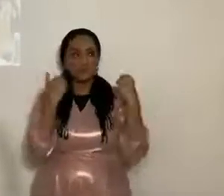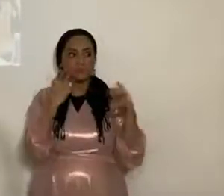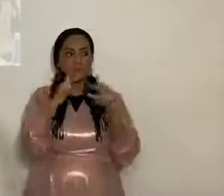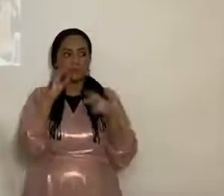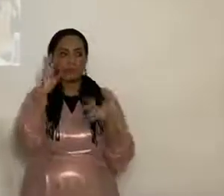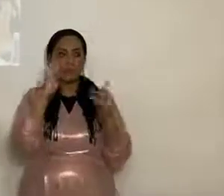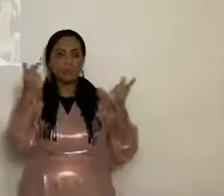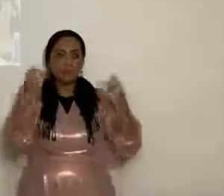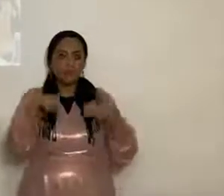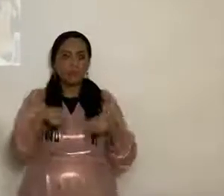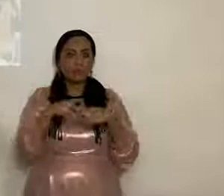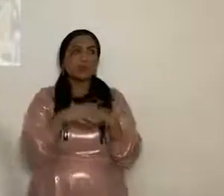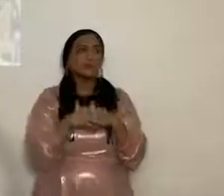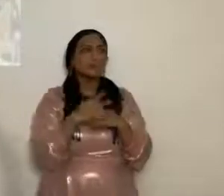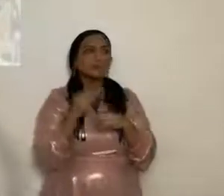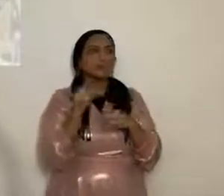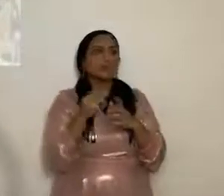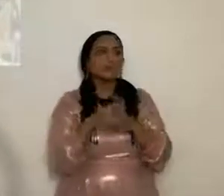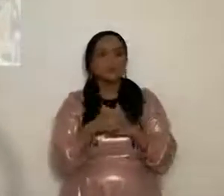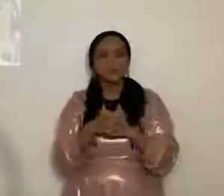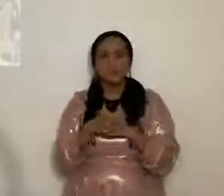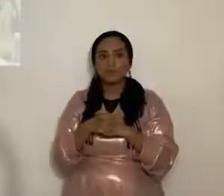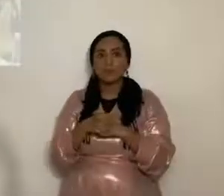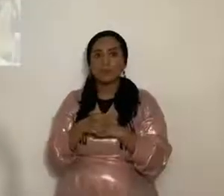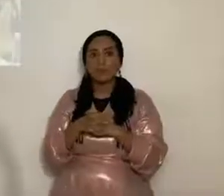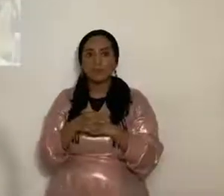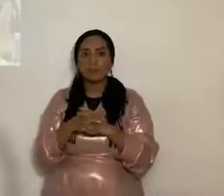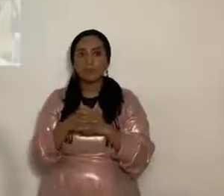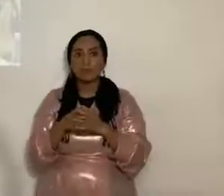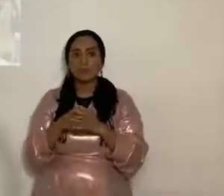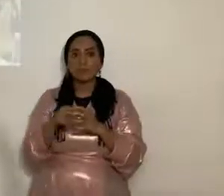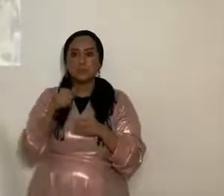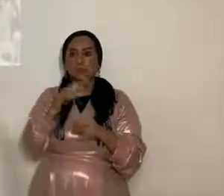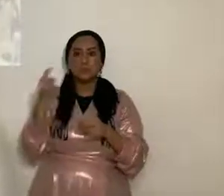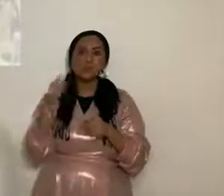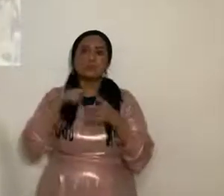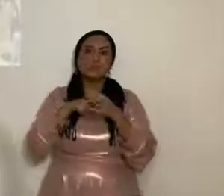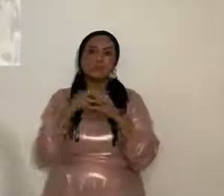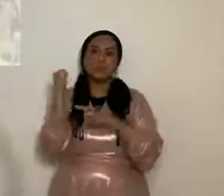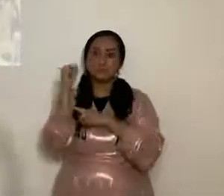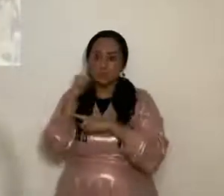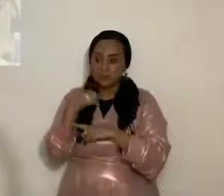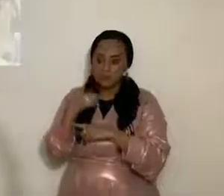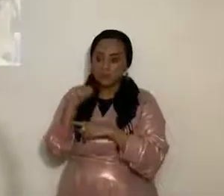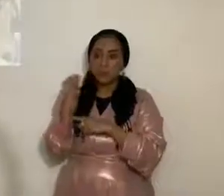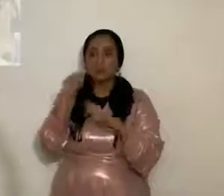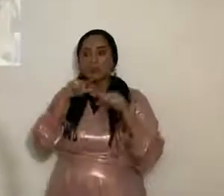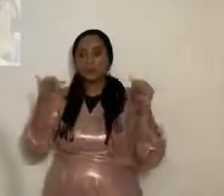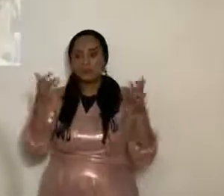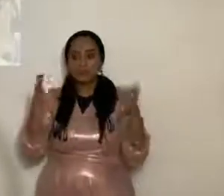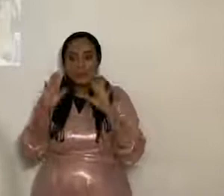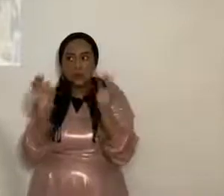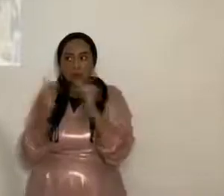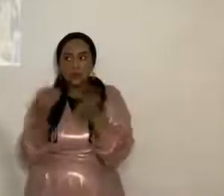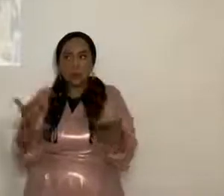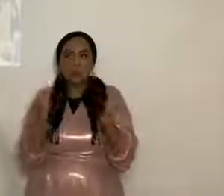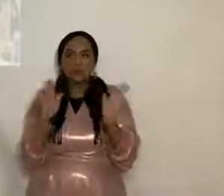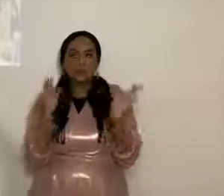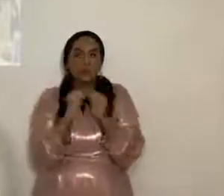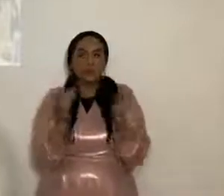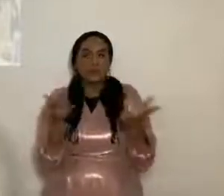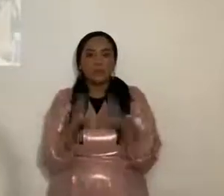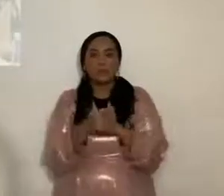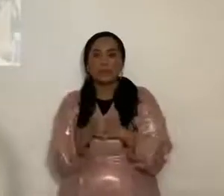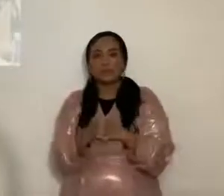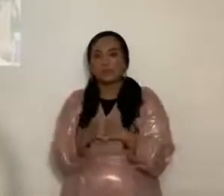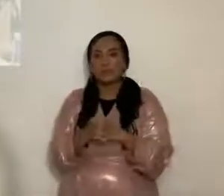que venían y había ahí en la sukkah se ponían a hacer genuflexiones. Ya no están.